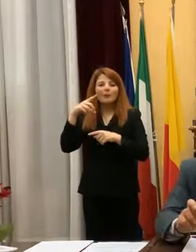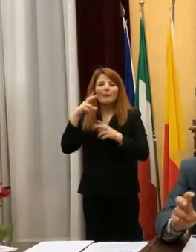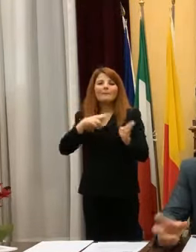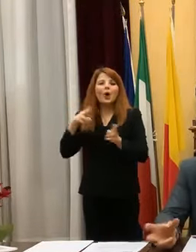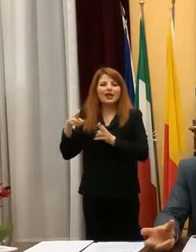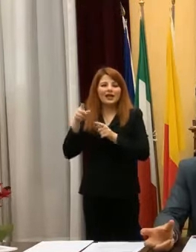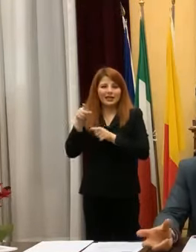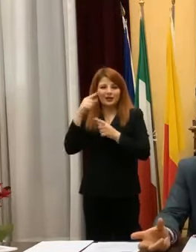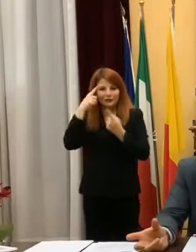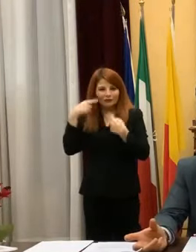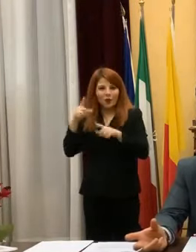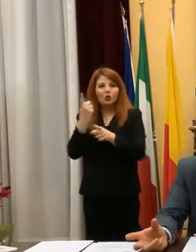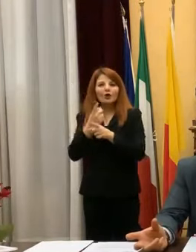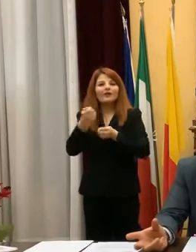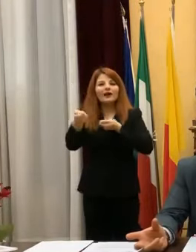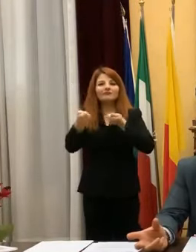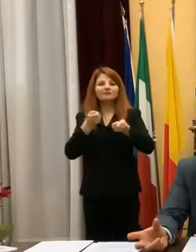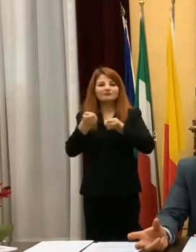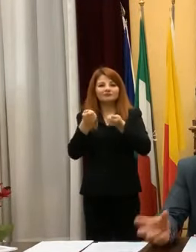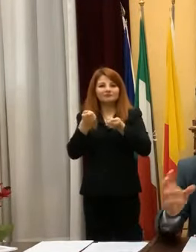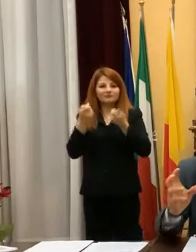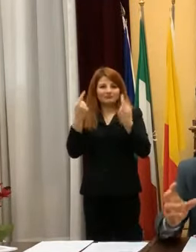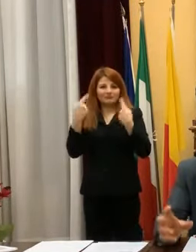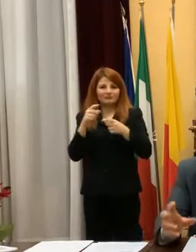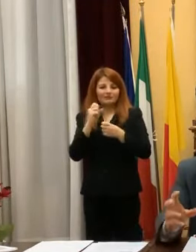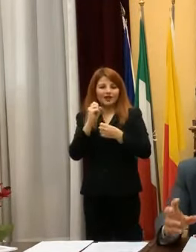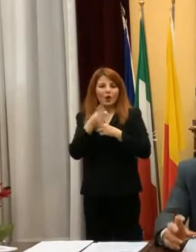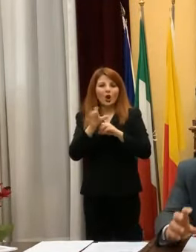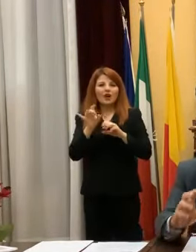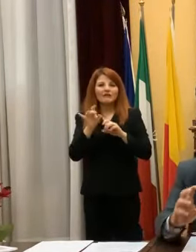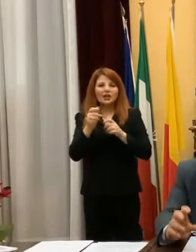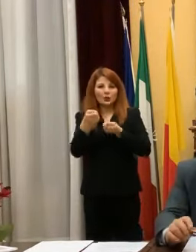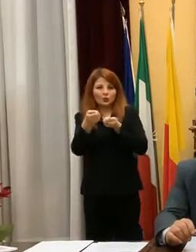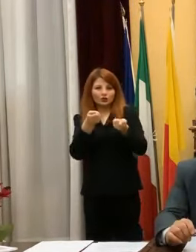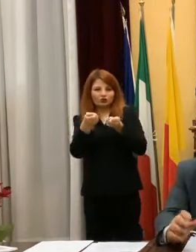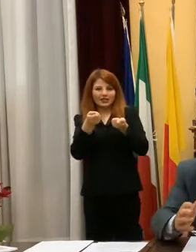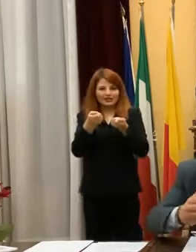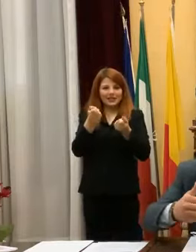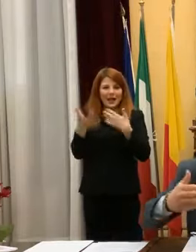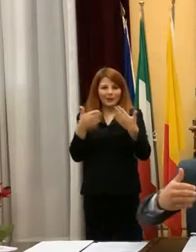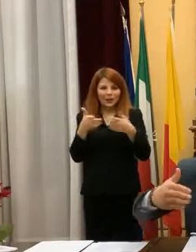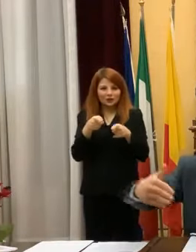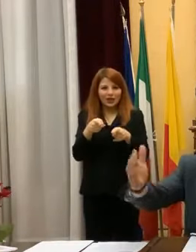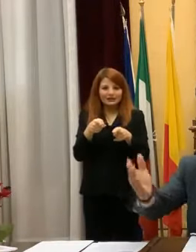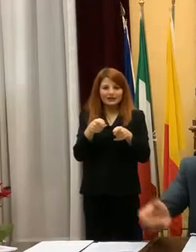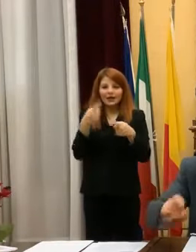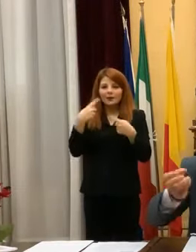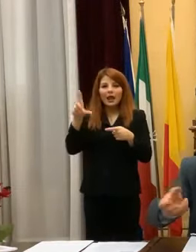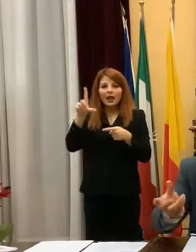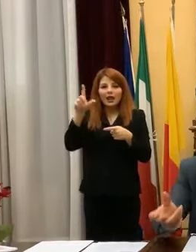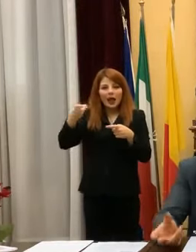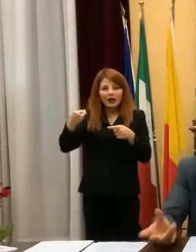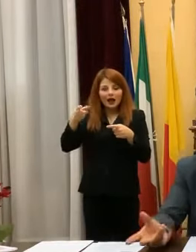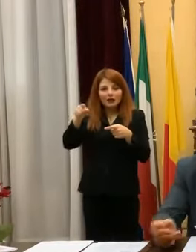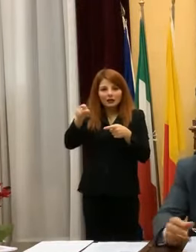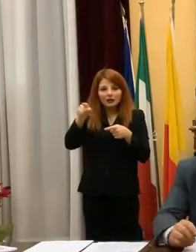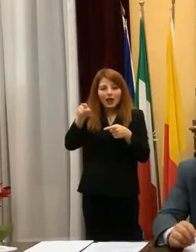e devo dire che attraverso Laganga siamo riusciti a vedere già i